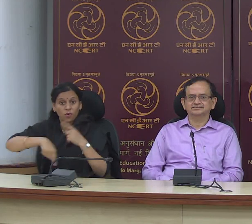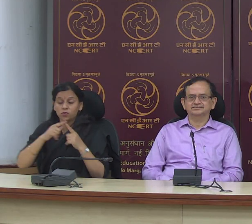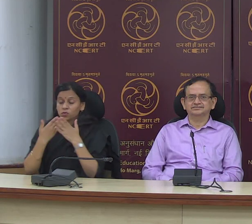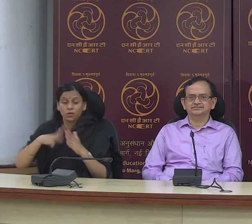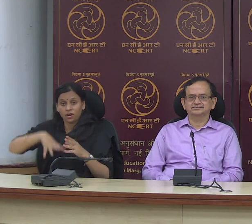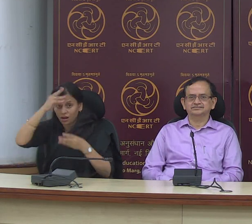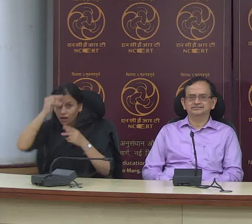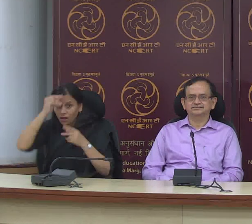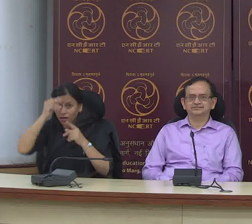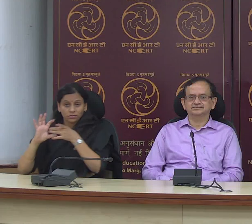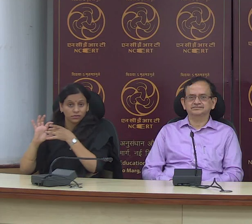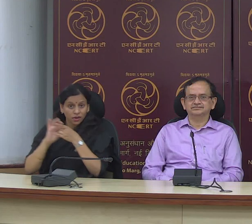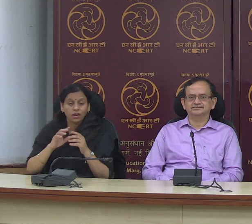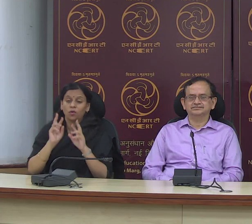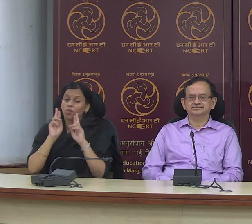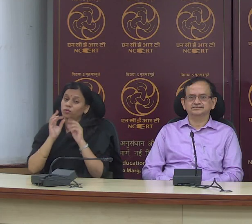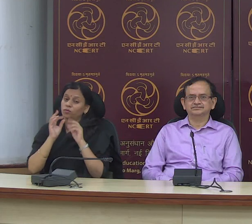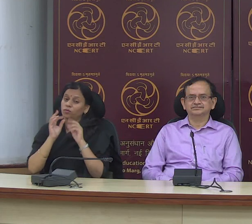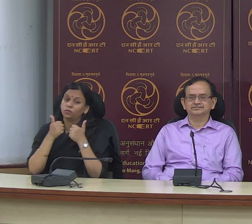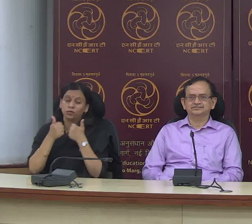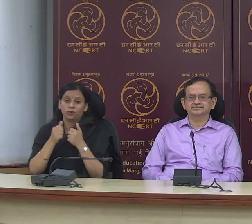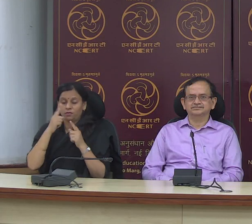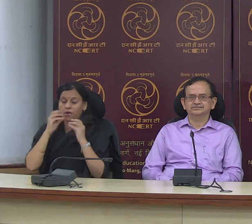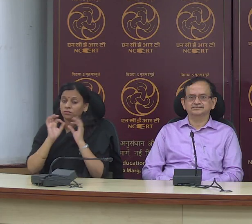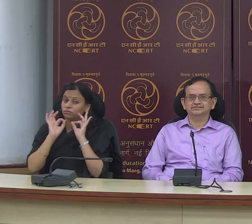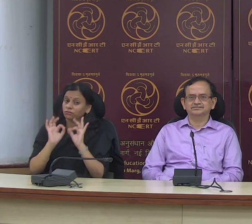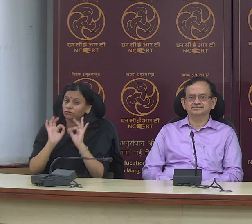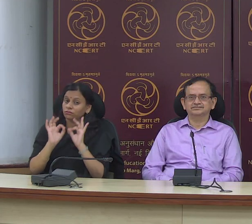तौर पर यहाँ बात कर रहे हैं। सो द नेक्स्ट क्वेश्चन भारती मैम फॉर यू इज,